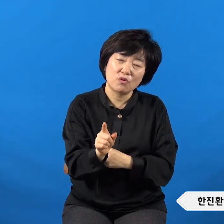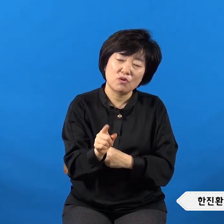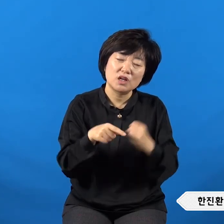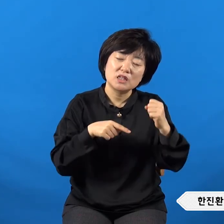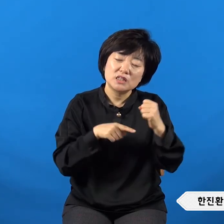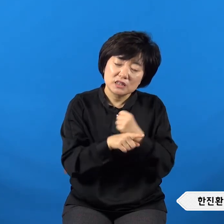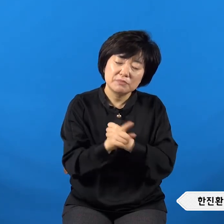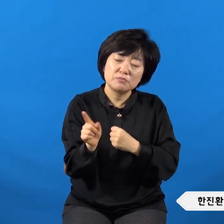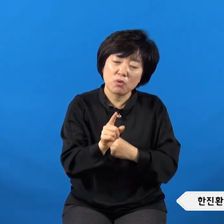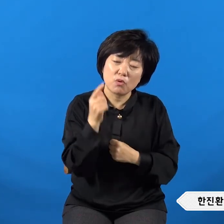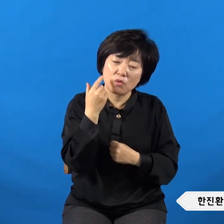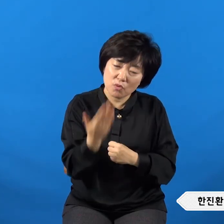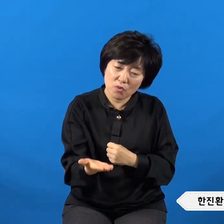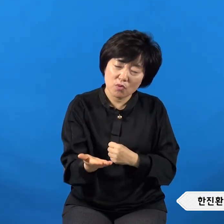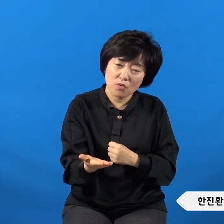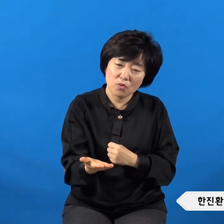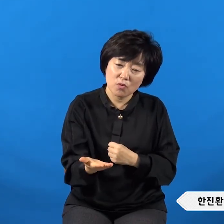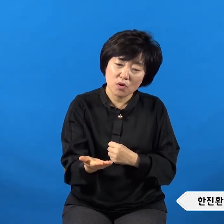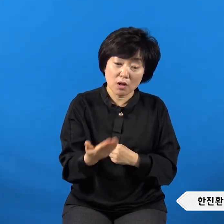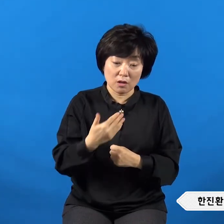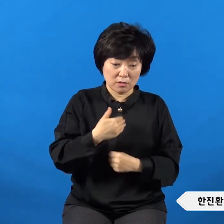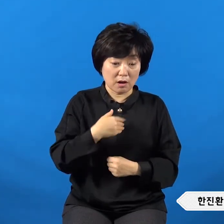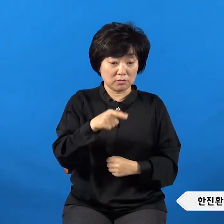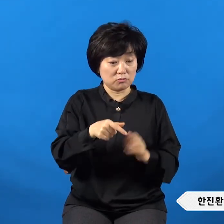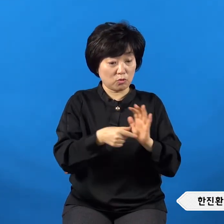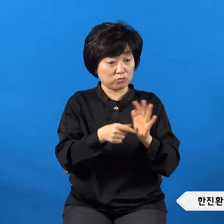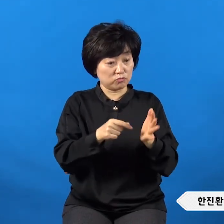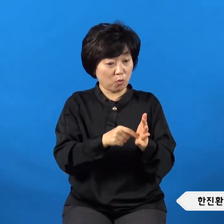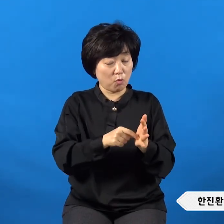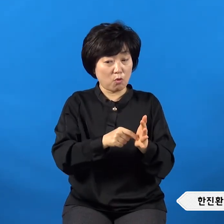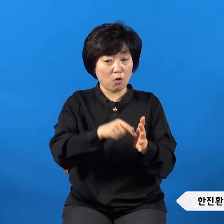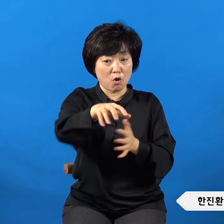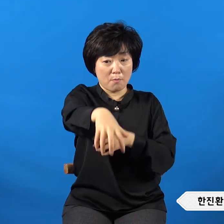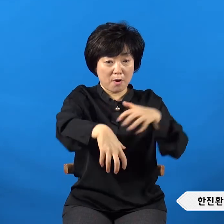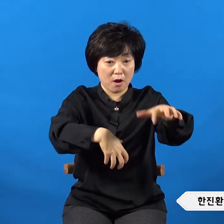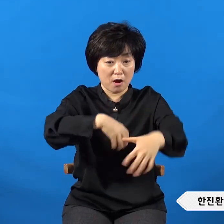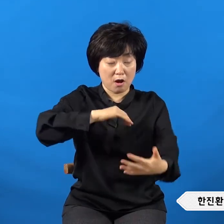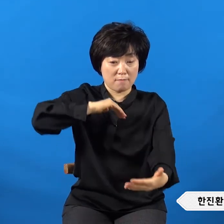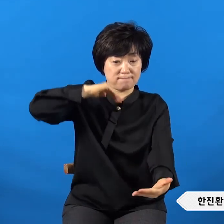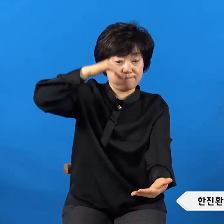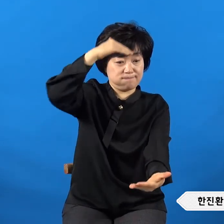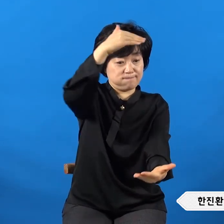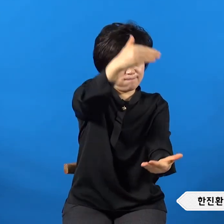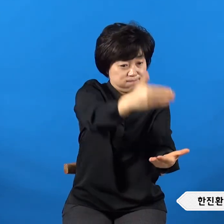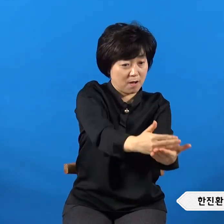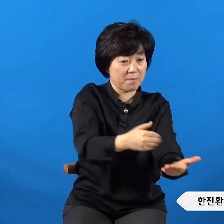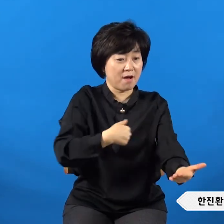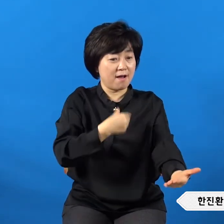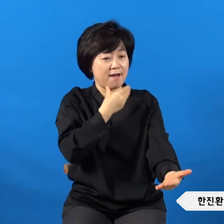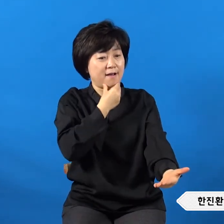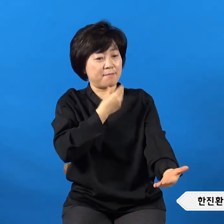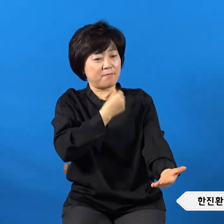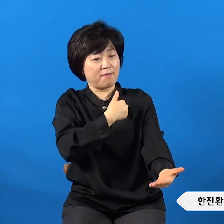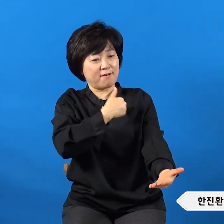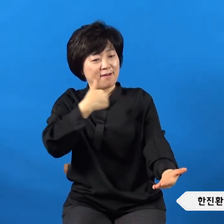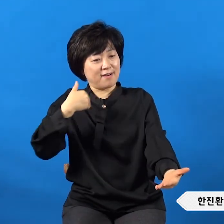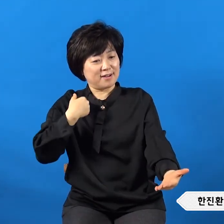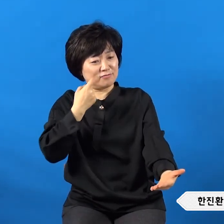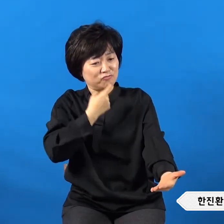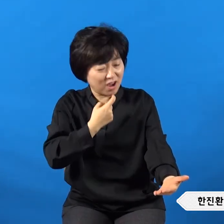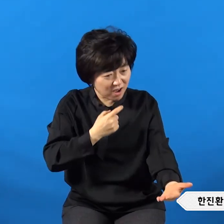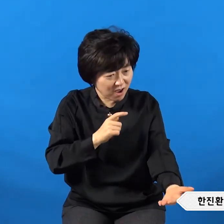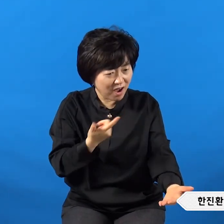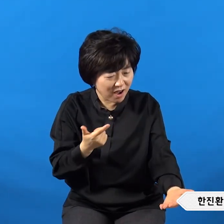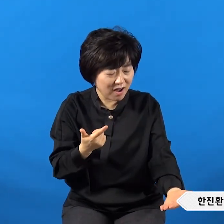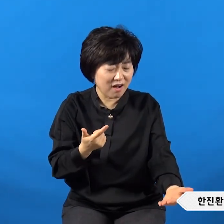않을 수가 없는 거죠. 내가 이 정도 쌓아놓으면 행복할 줄 알고 그냥 아등바등 했는데 그게